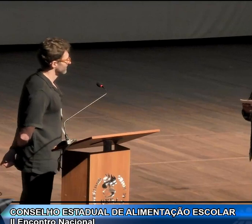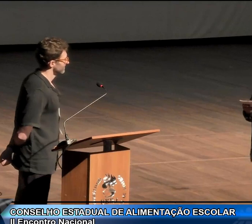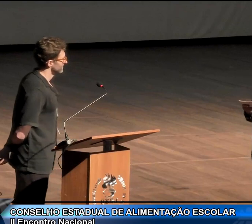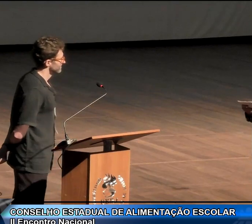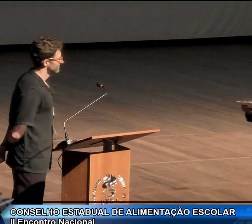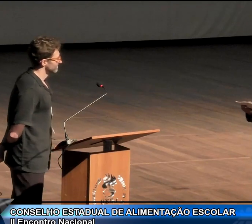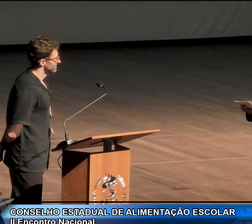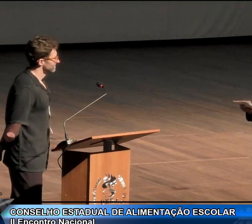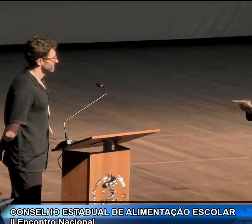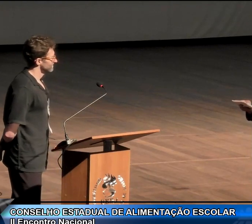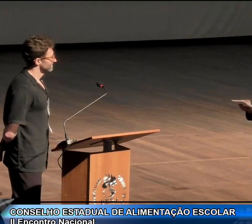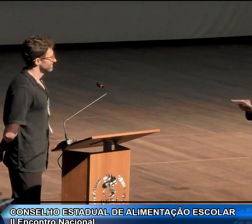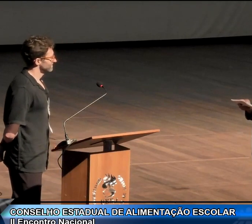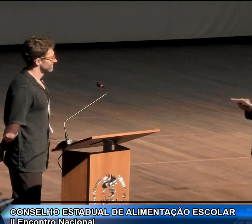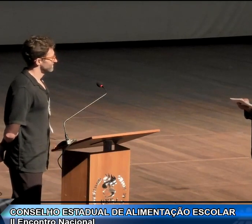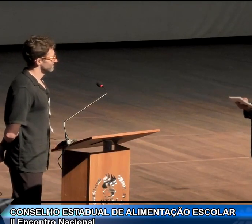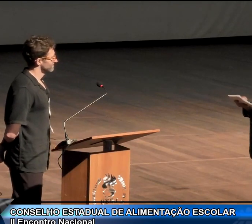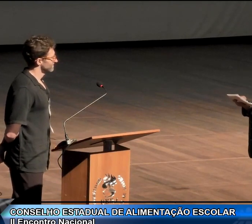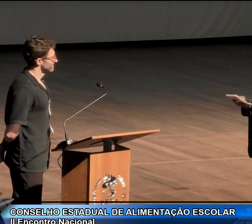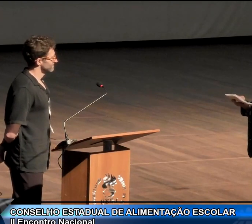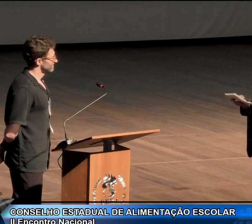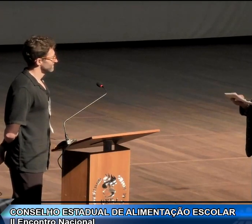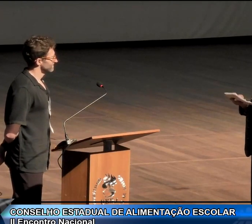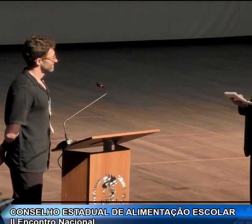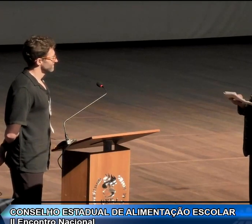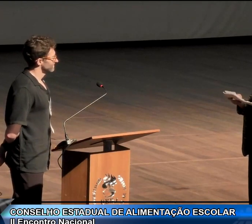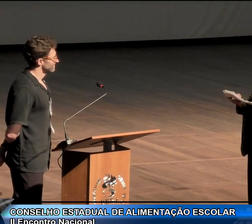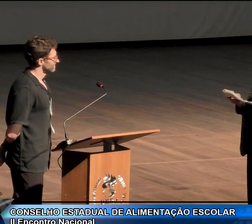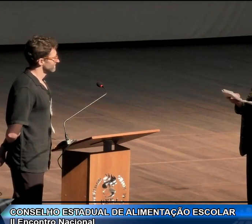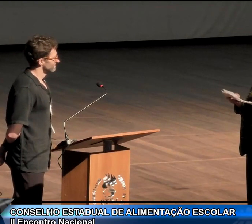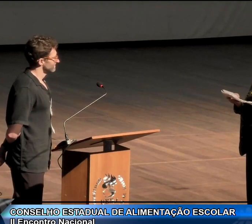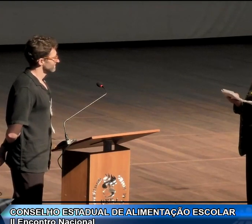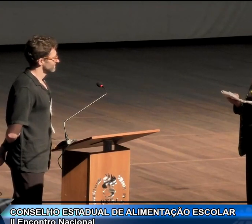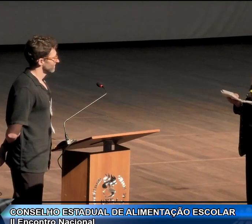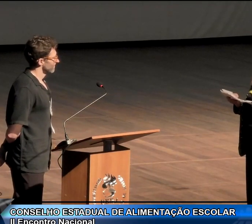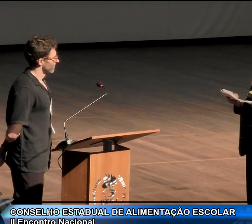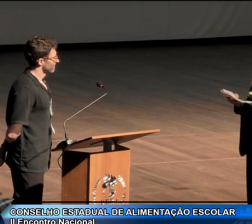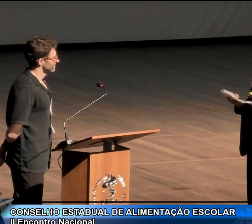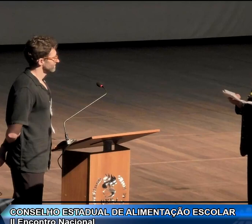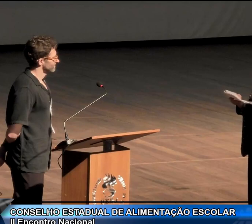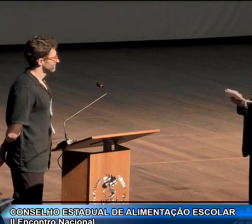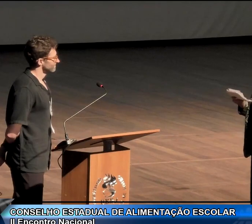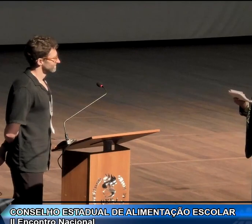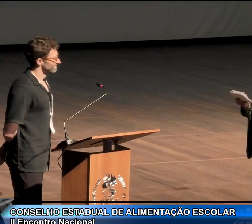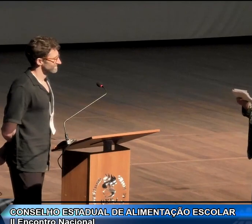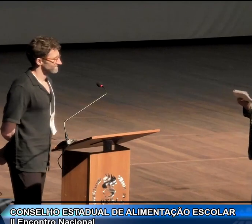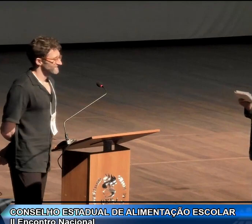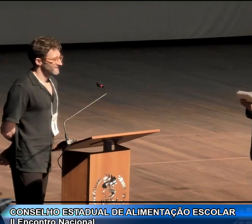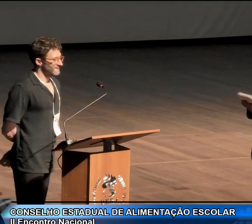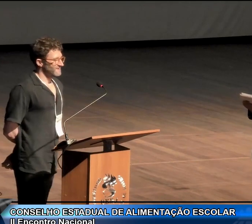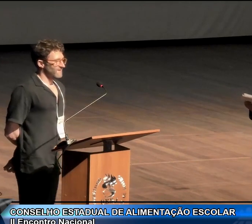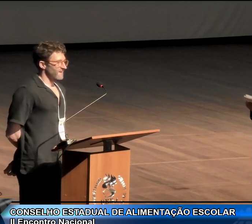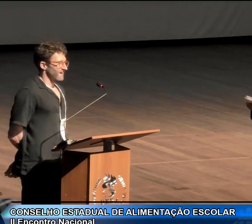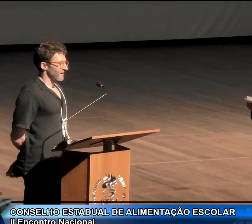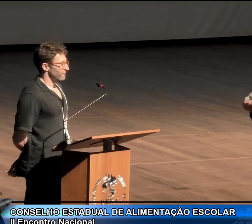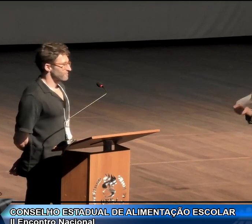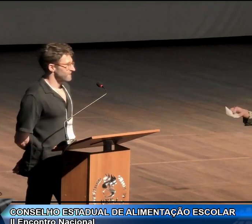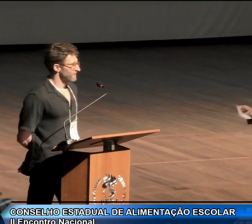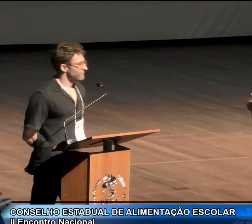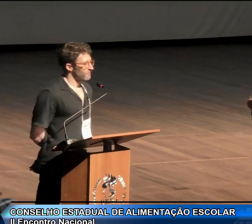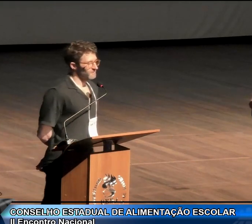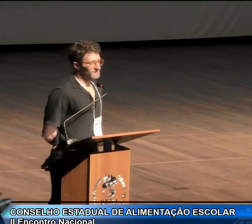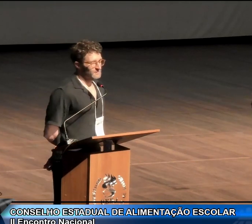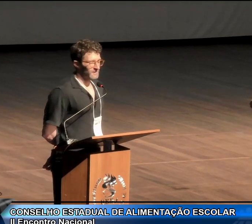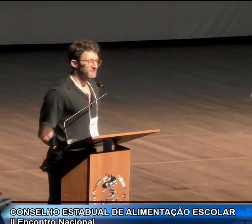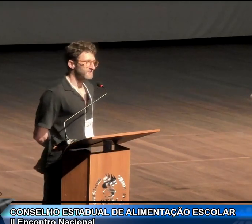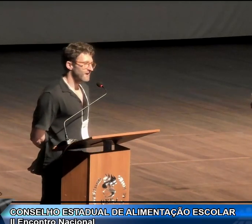diferente da licitada pela executora e não aceita a fórmula da escola Qual a sugestão a